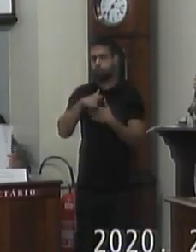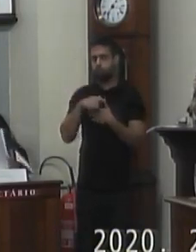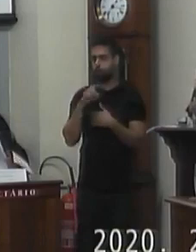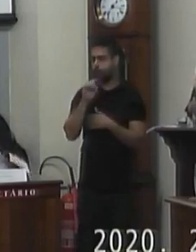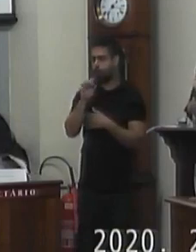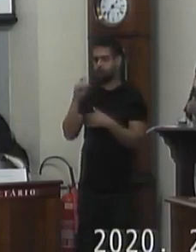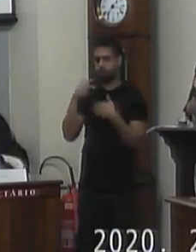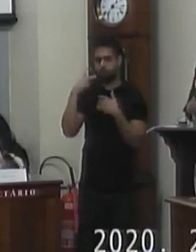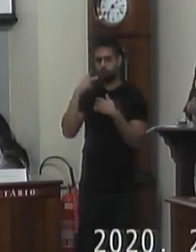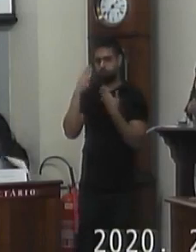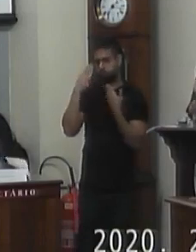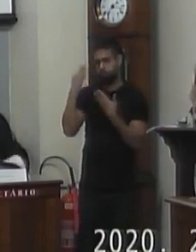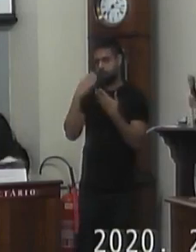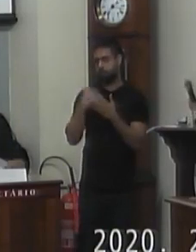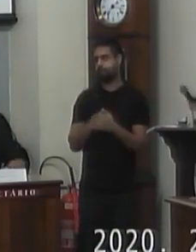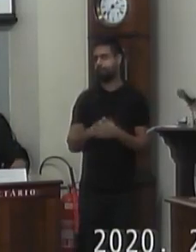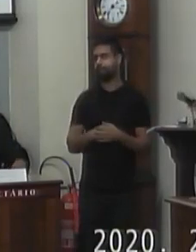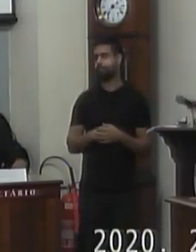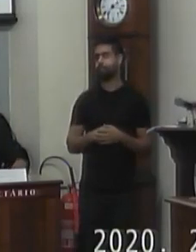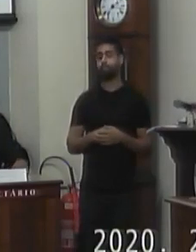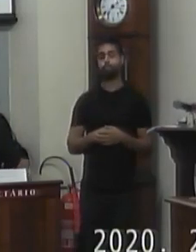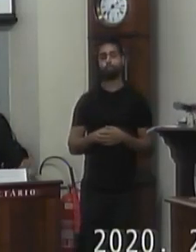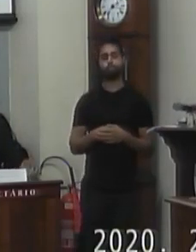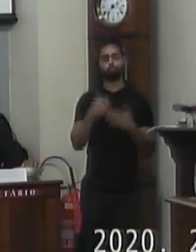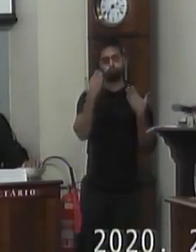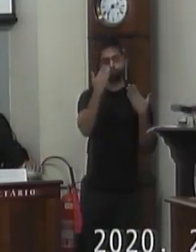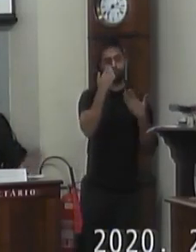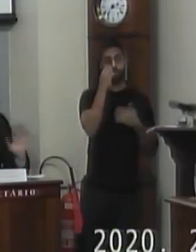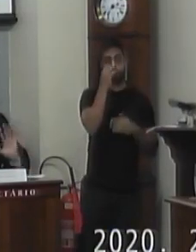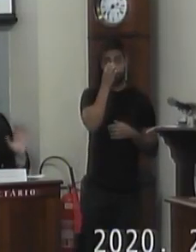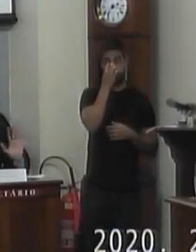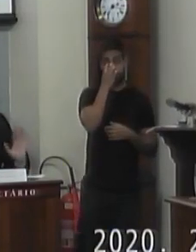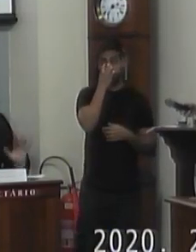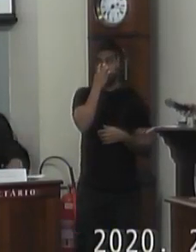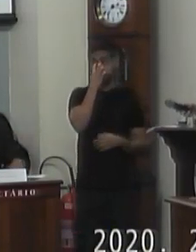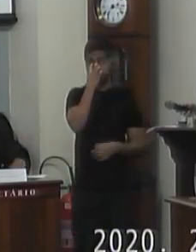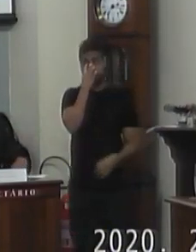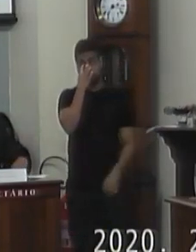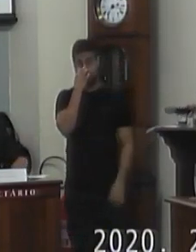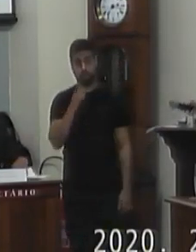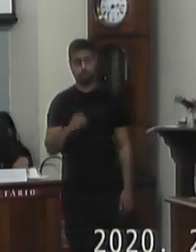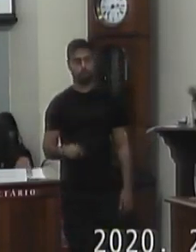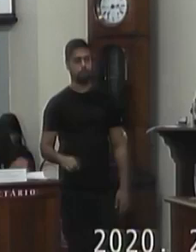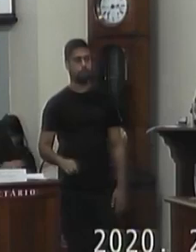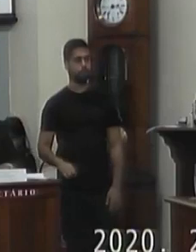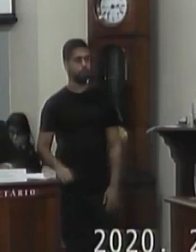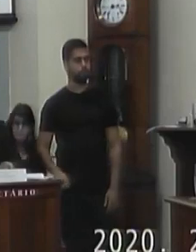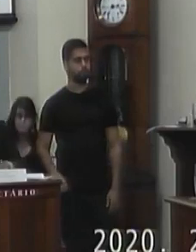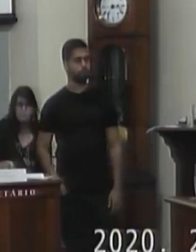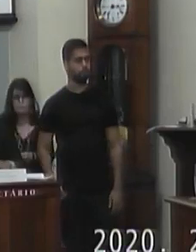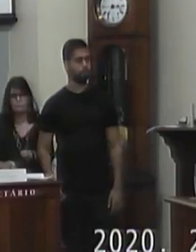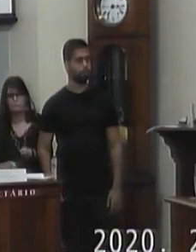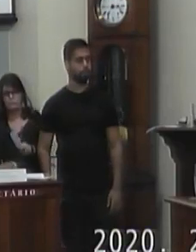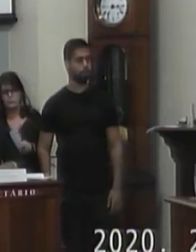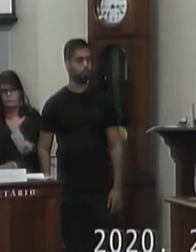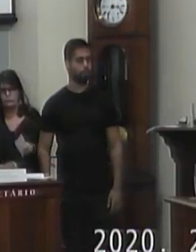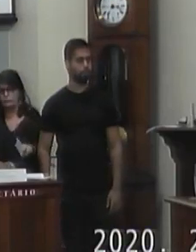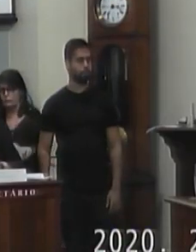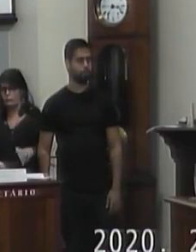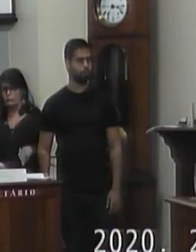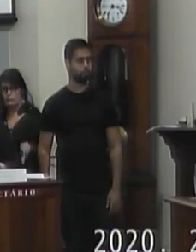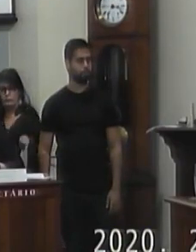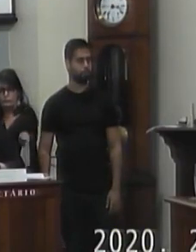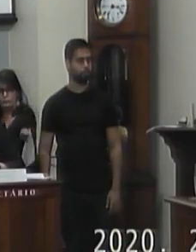vocês. Muito obrigada. Obrigado, secretária, pela vinda, e a vinda de